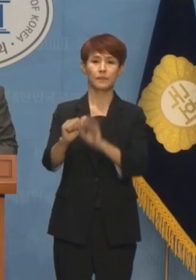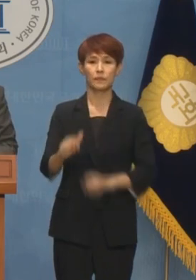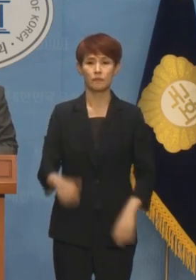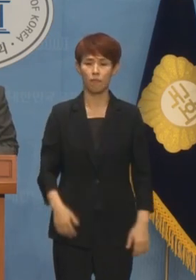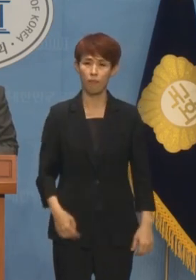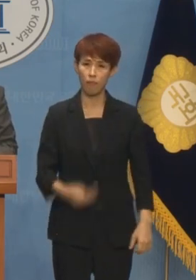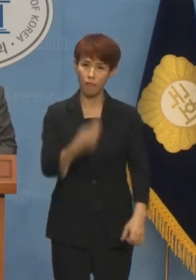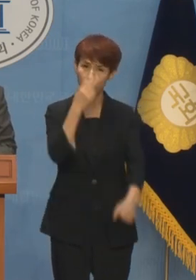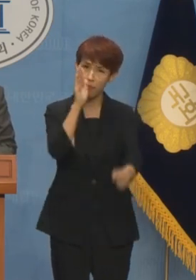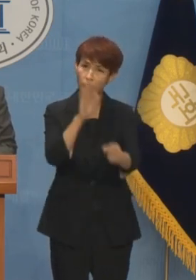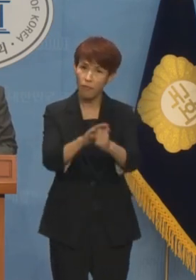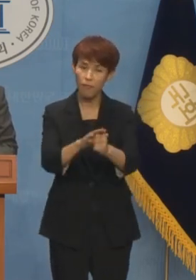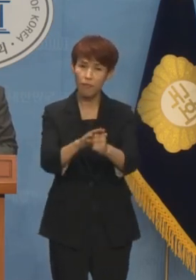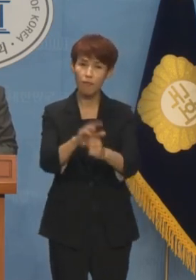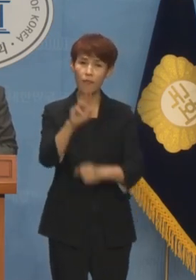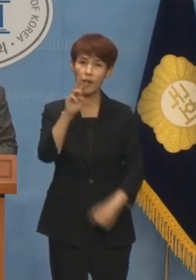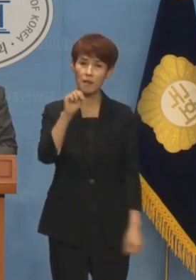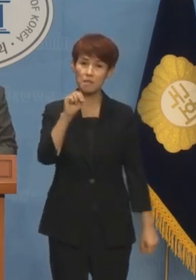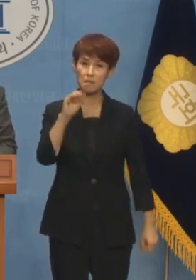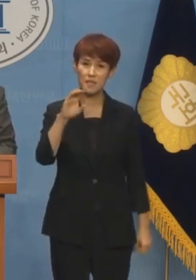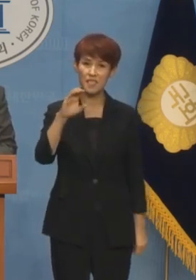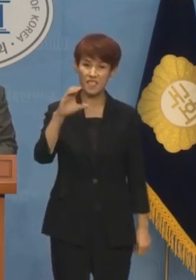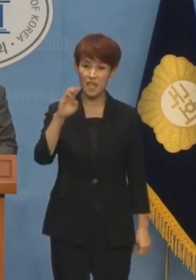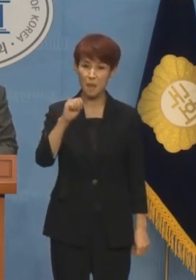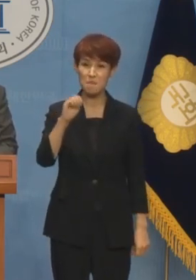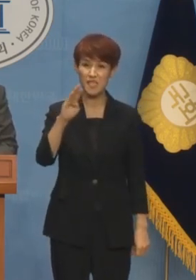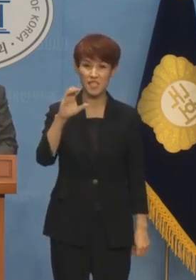어처구니가 없습니다. MBC가 만만합니까?